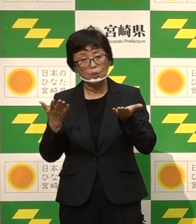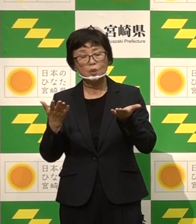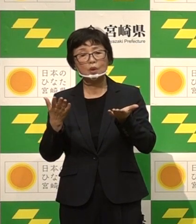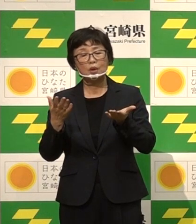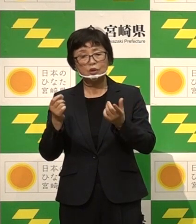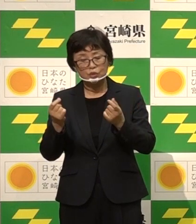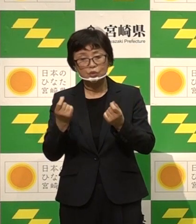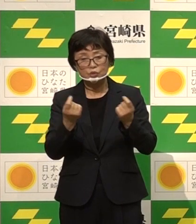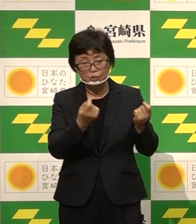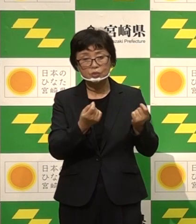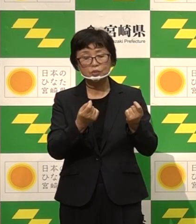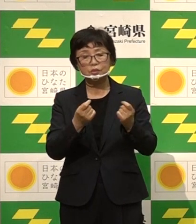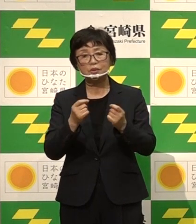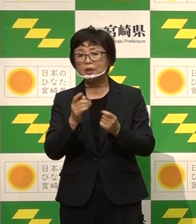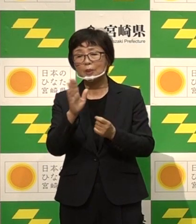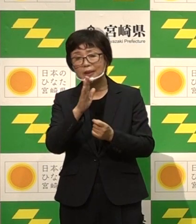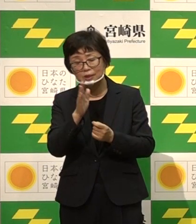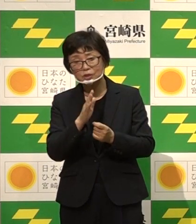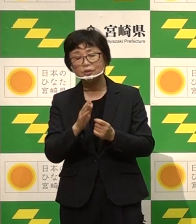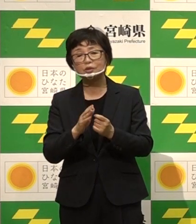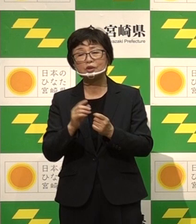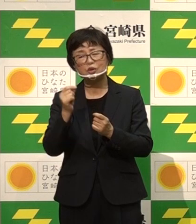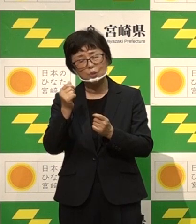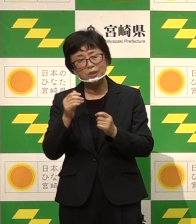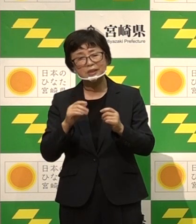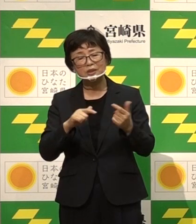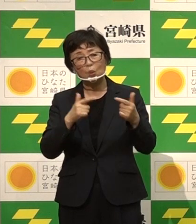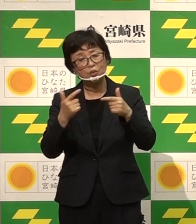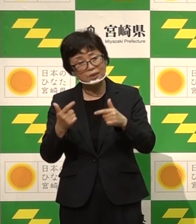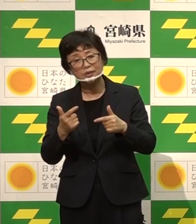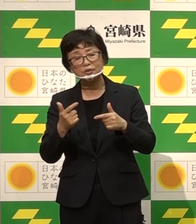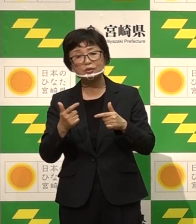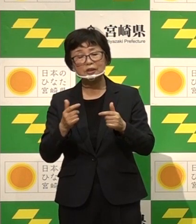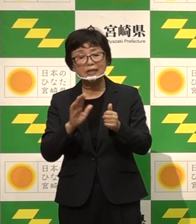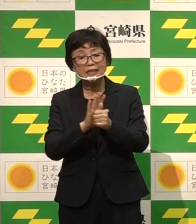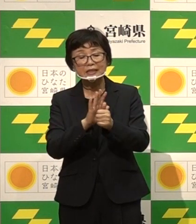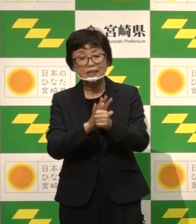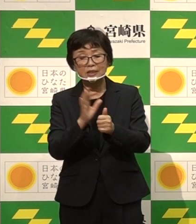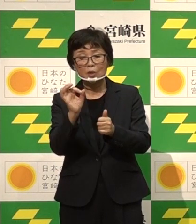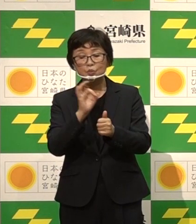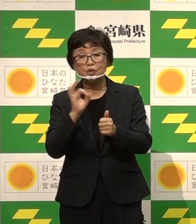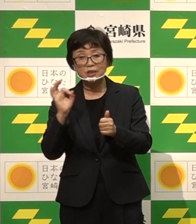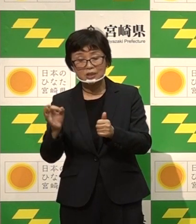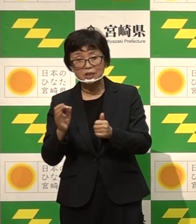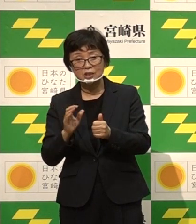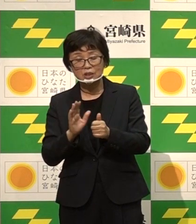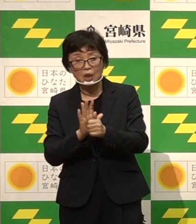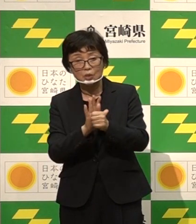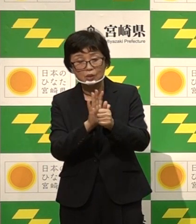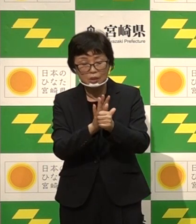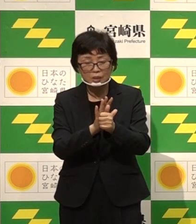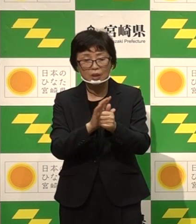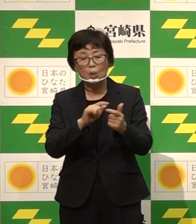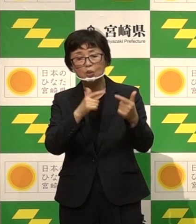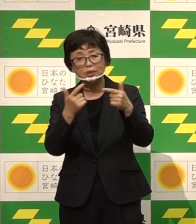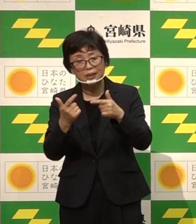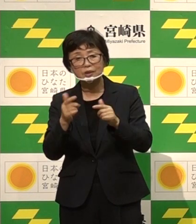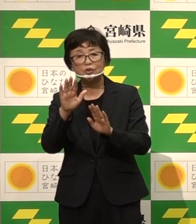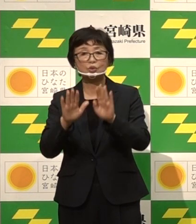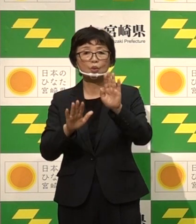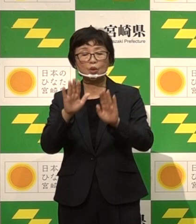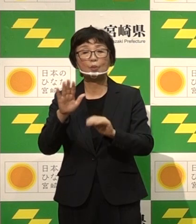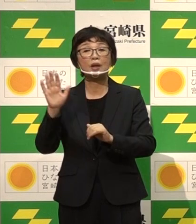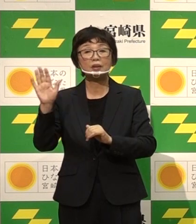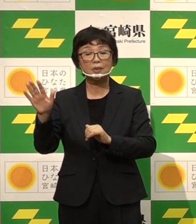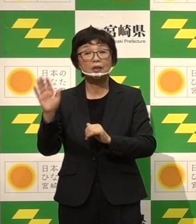イムリーに提供できず、少しそういった支援物資の提供が遅れているような現状もあります。後ほどこれ